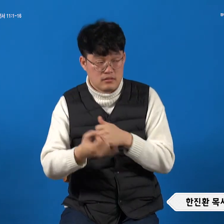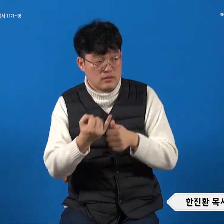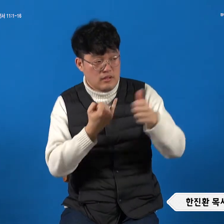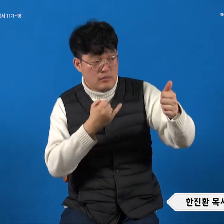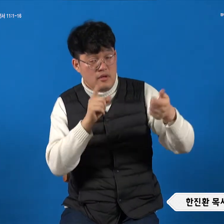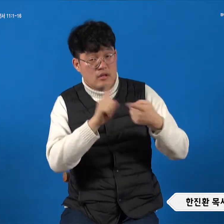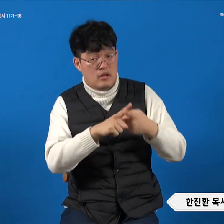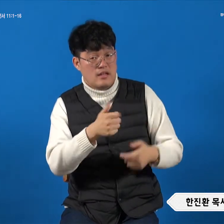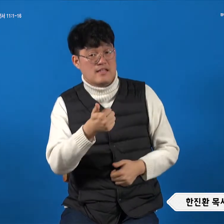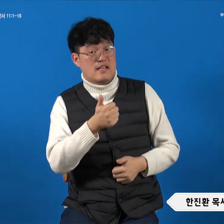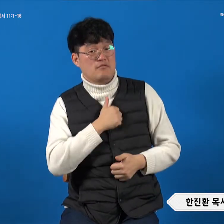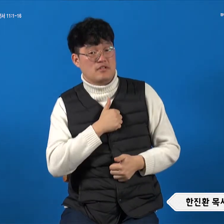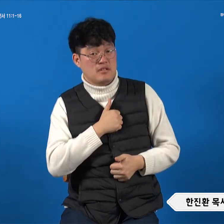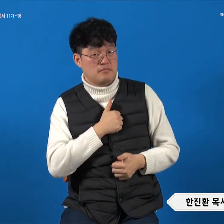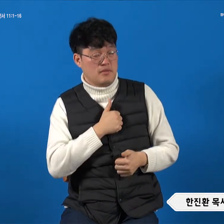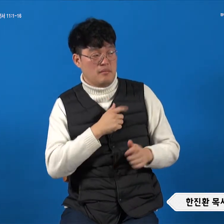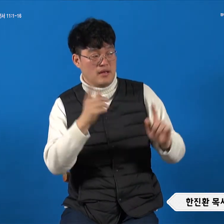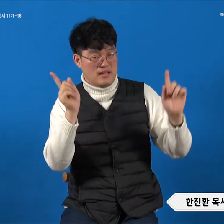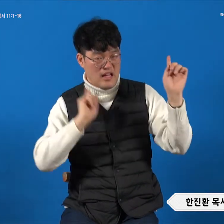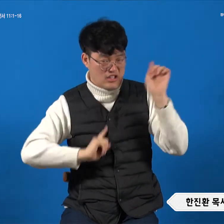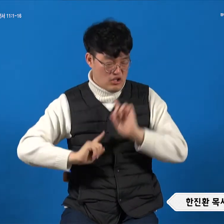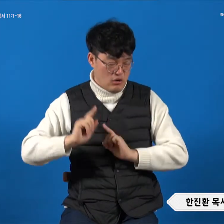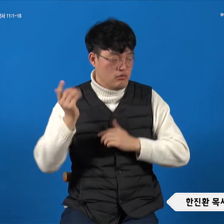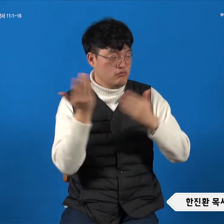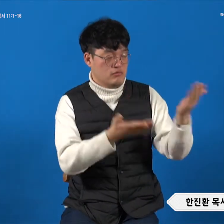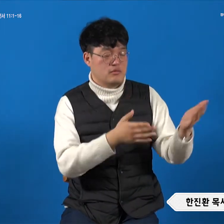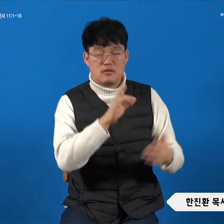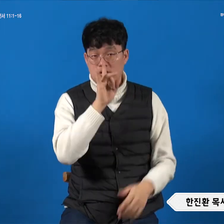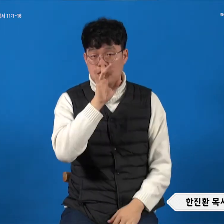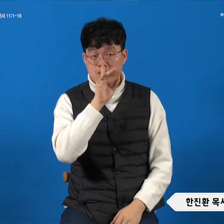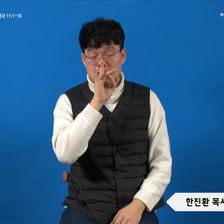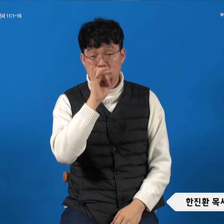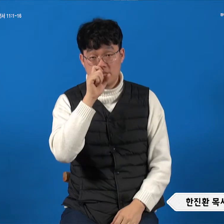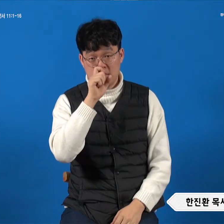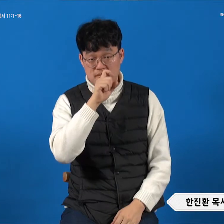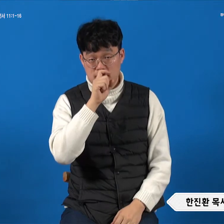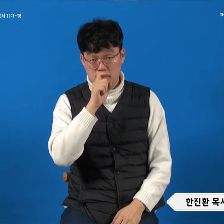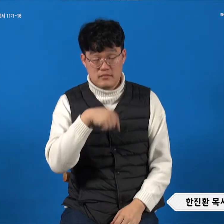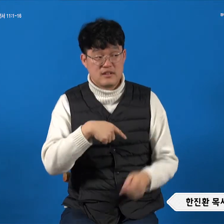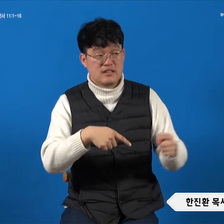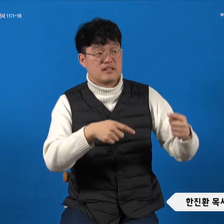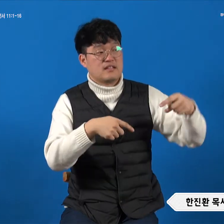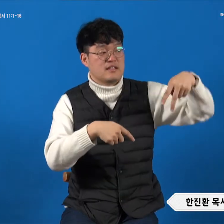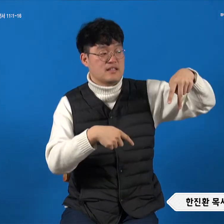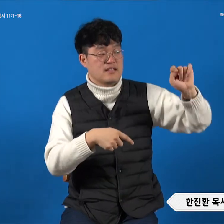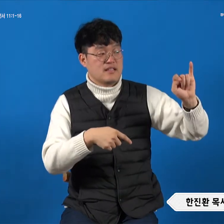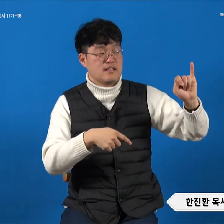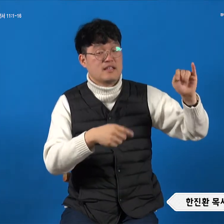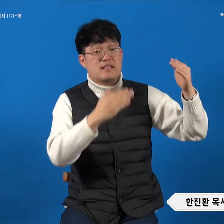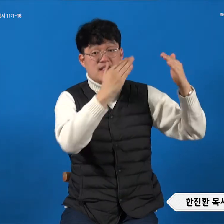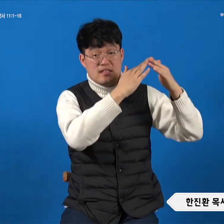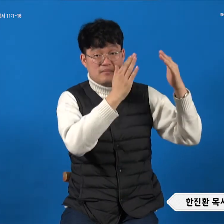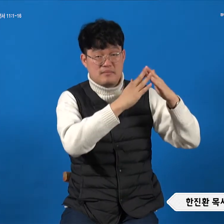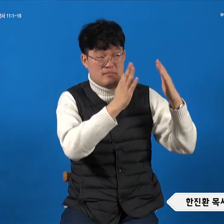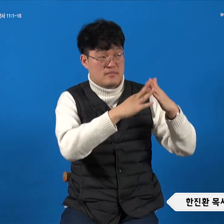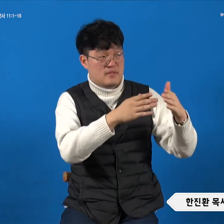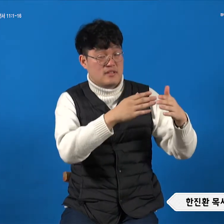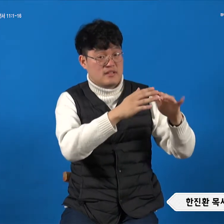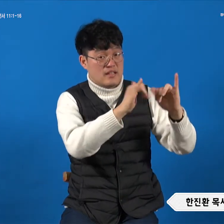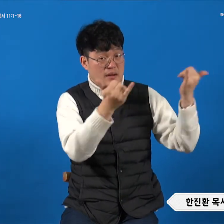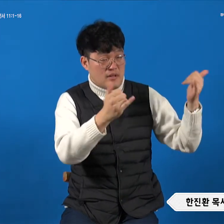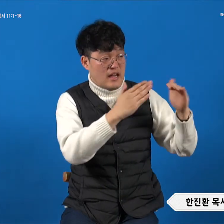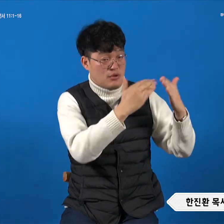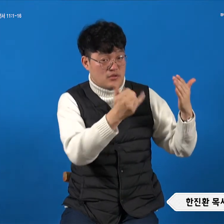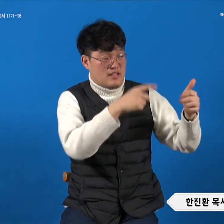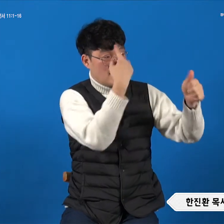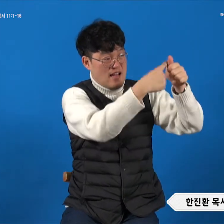그런 식으로 남편의 자존심을 짓밟아버리면 안 됩니다. 시집 식구들을 비난하는 것도 영린을